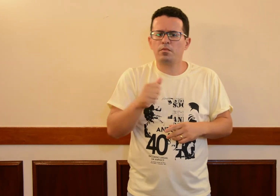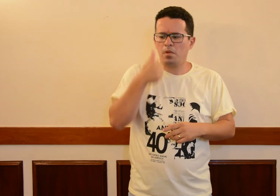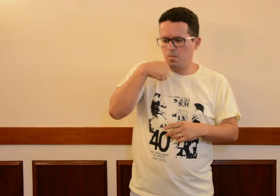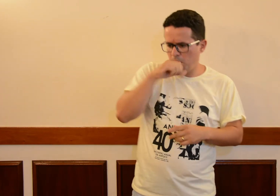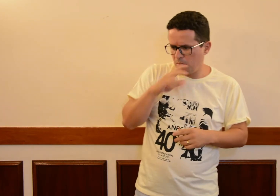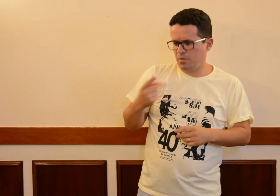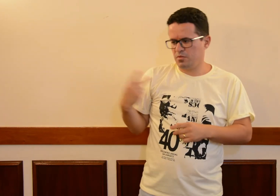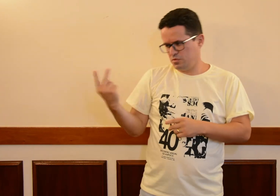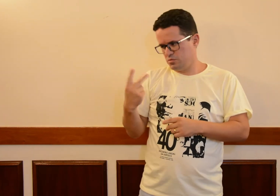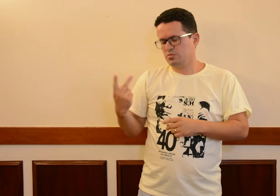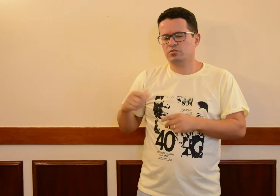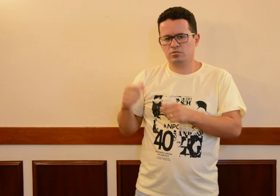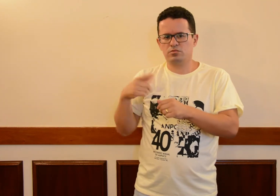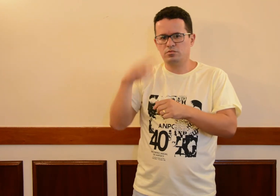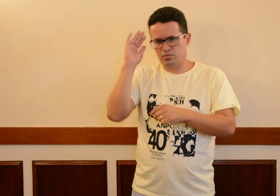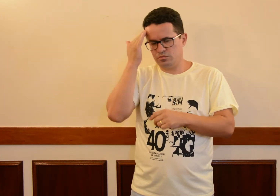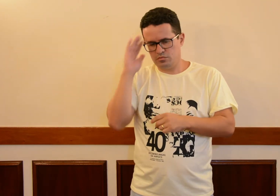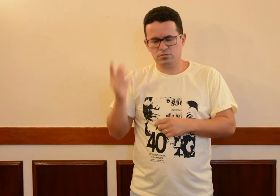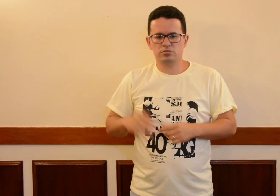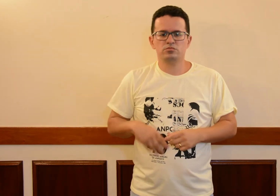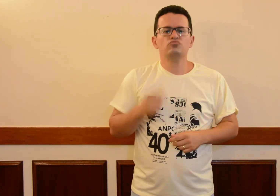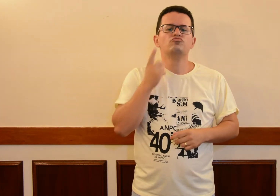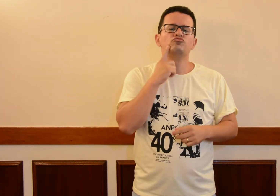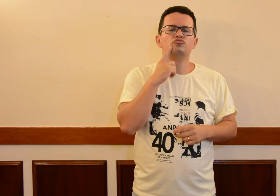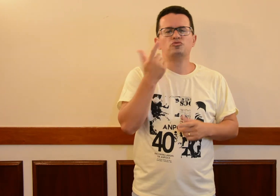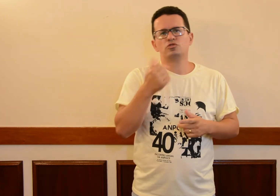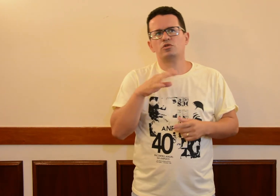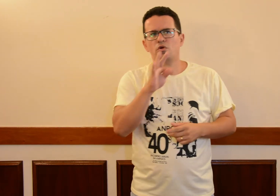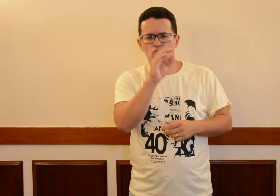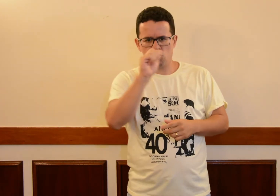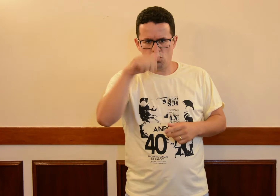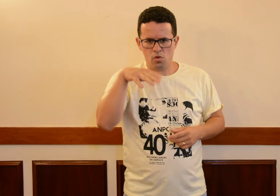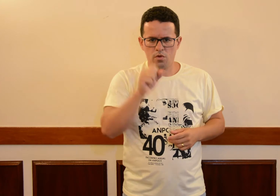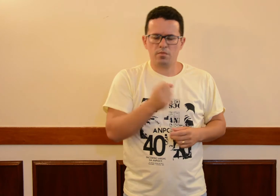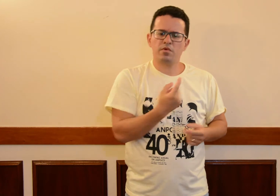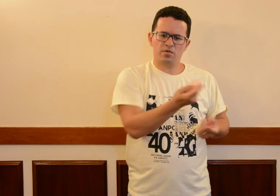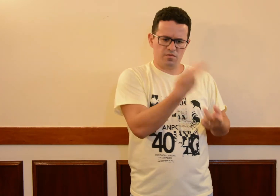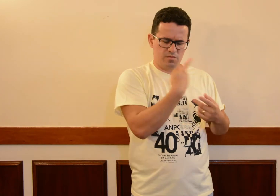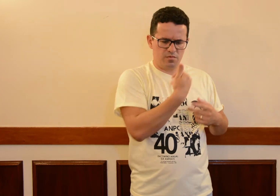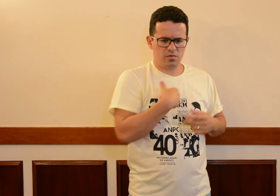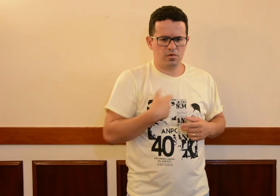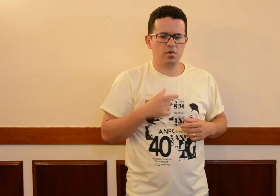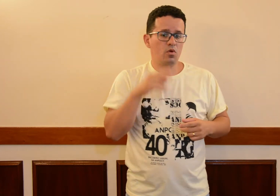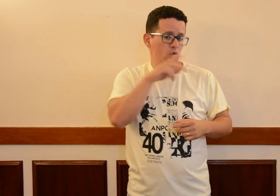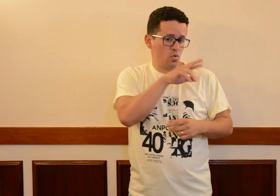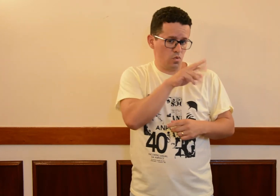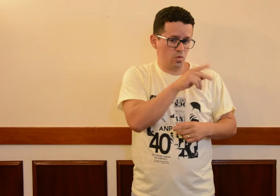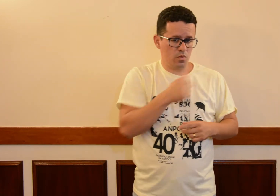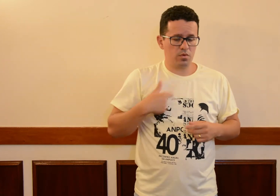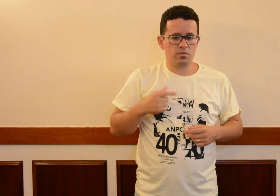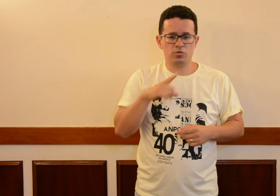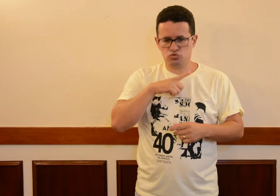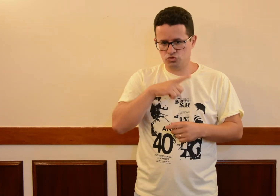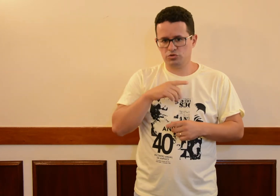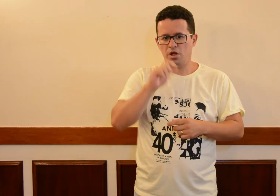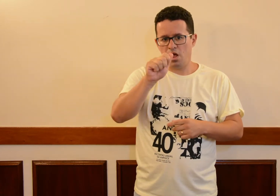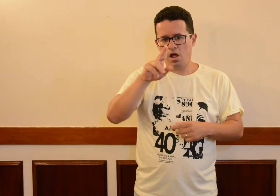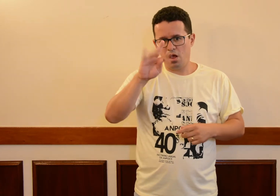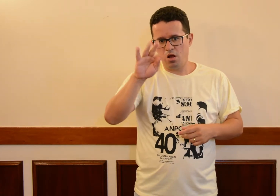mesmo. Um dia, Tomás comentou comigo que o irmão tinha autismo. Foi quando aproveitei para lhe perguntar o que era autismo